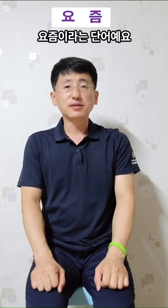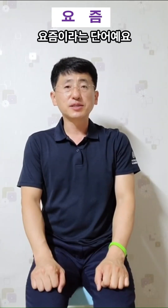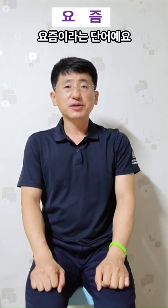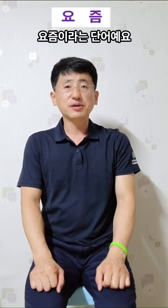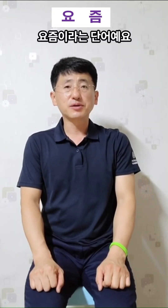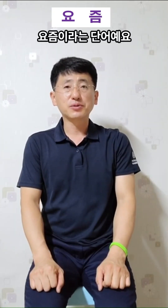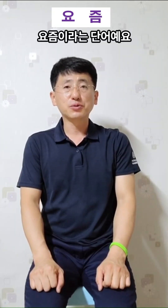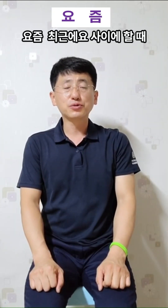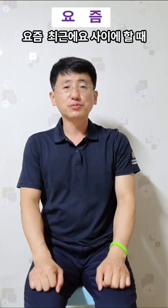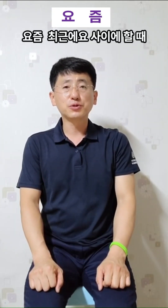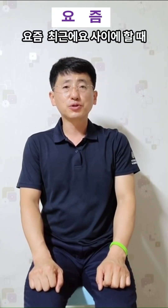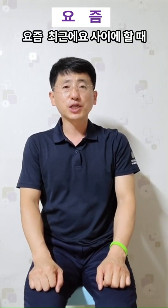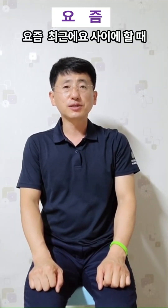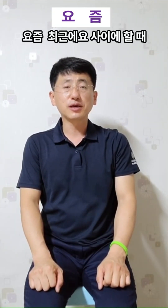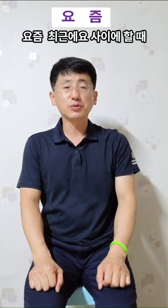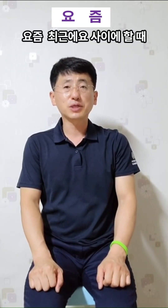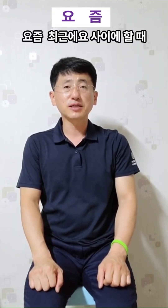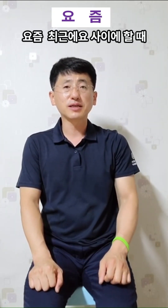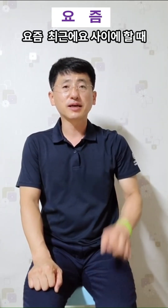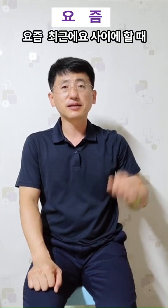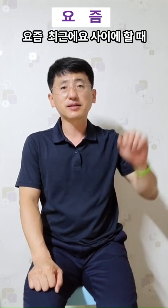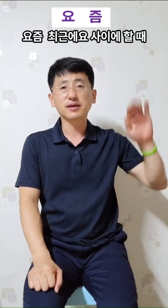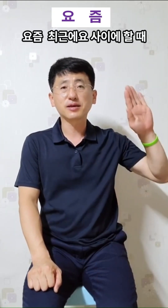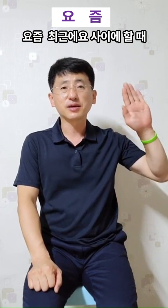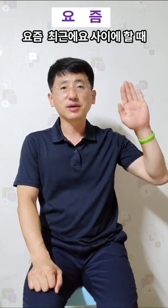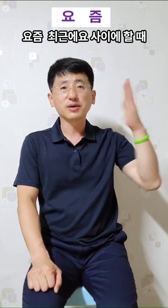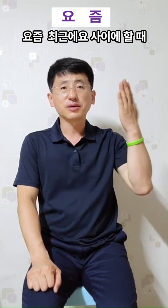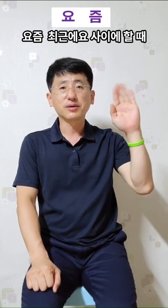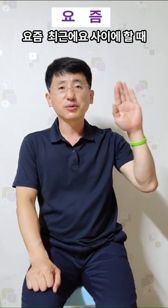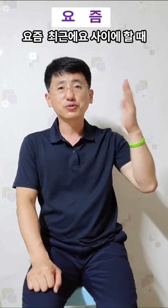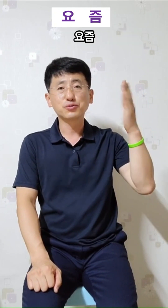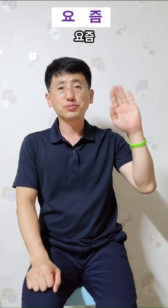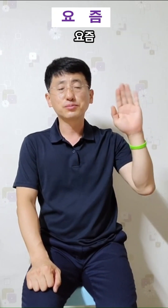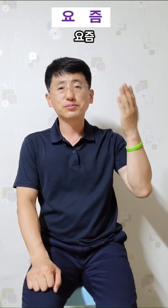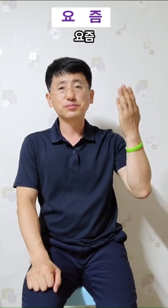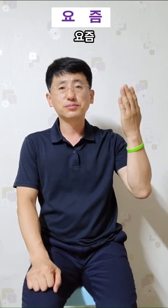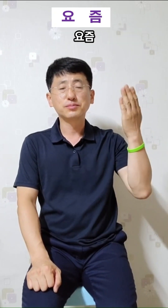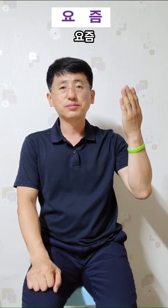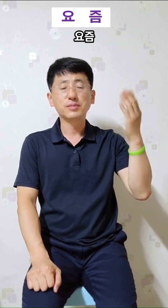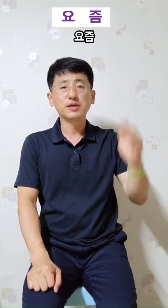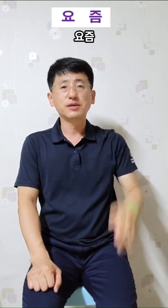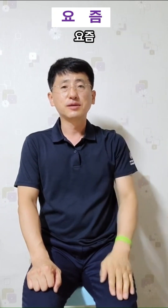요즘이라는 단어예요. 요즘 뭐 최근에 요 사이에 할 때 요즘.